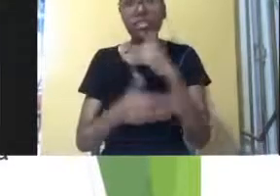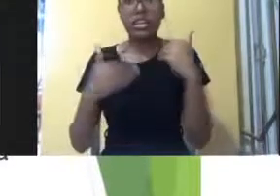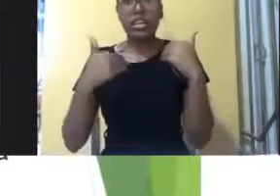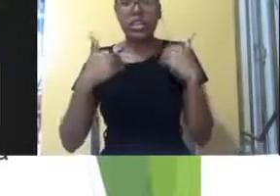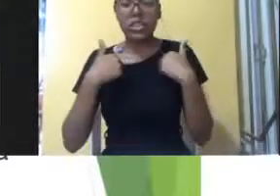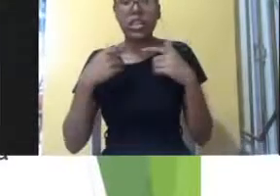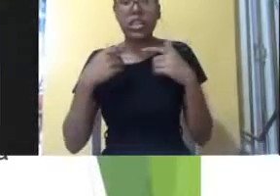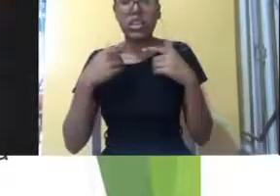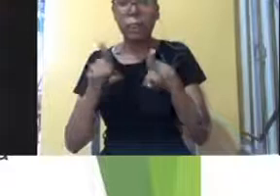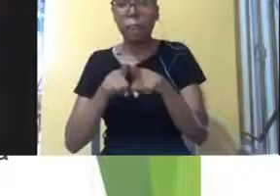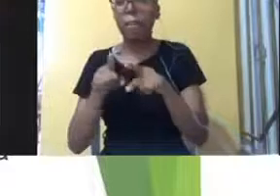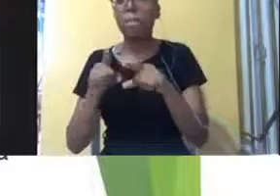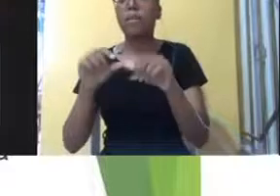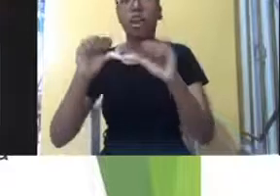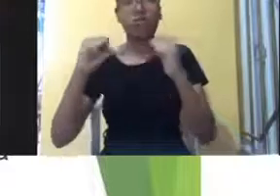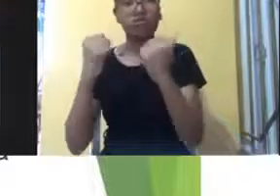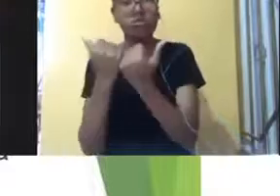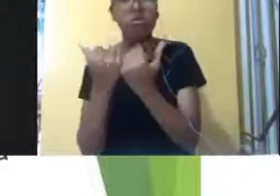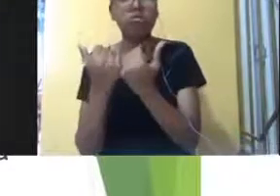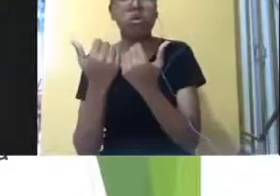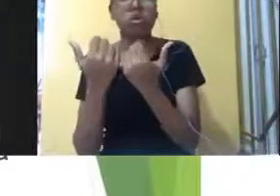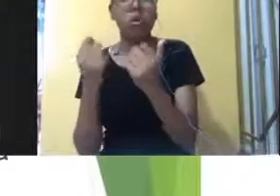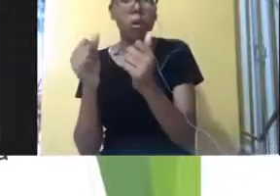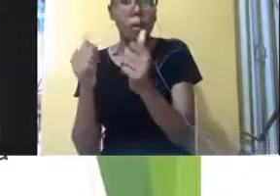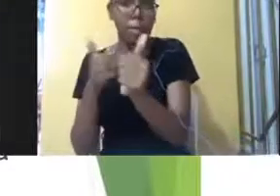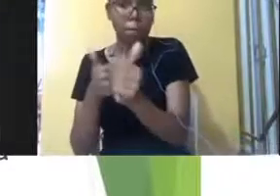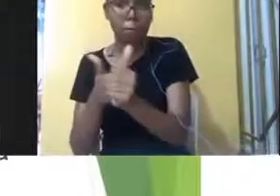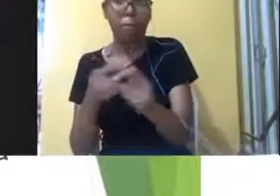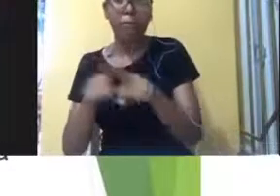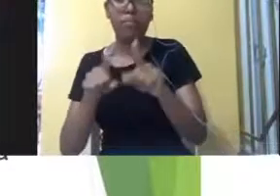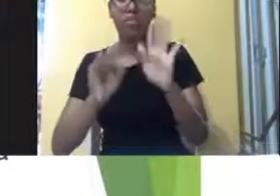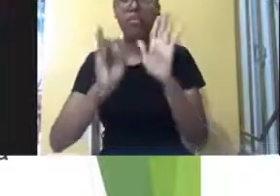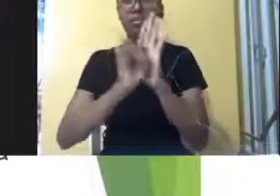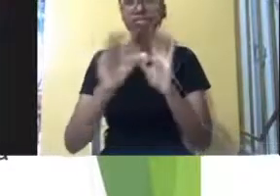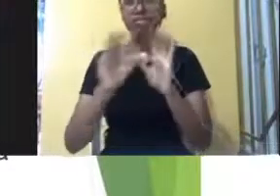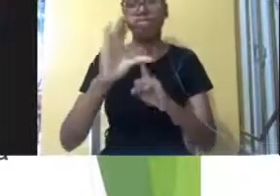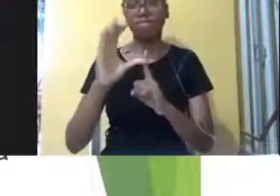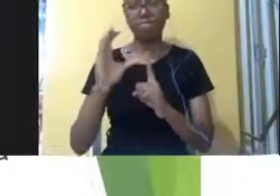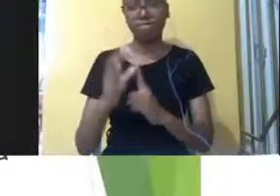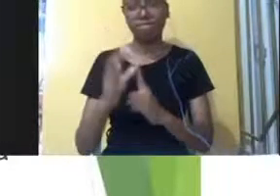compartidas como asociaciones, clubes, y tienen identidad cultural.